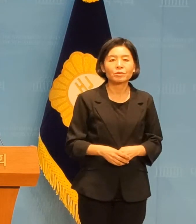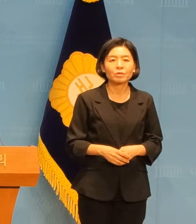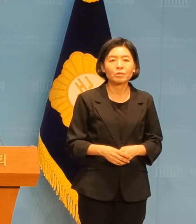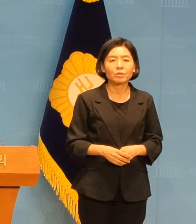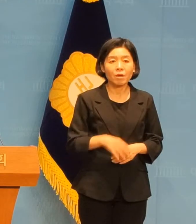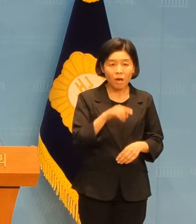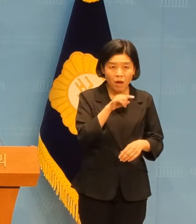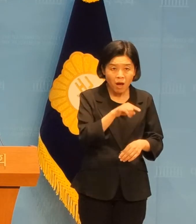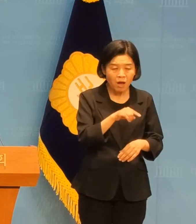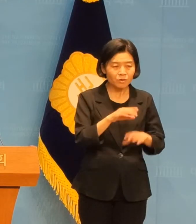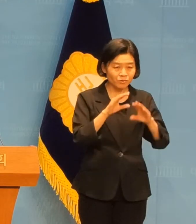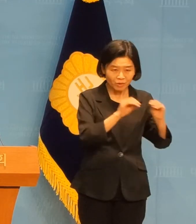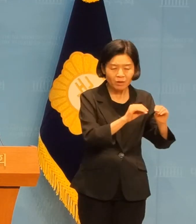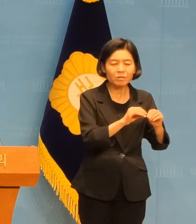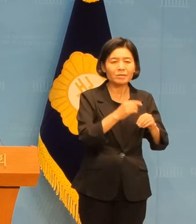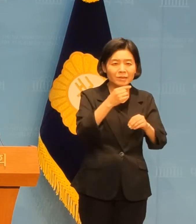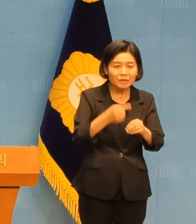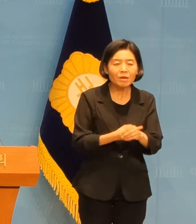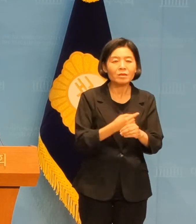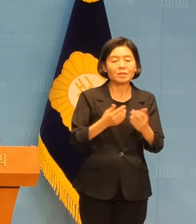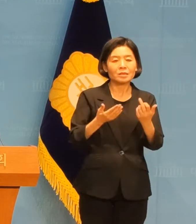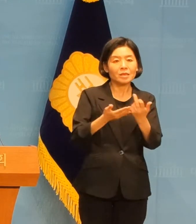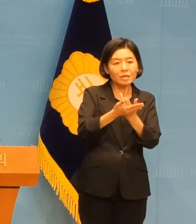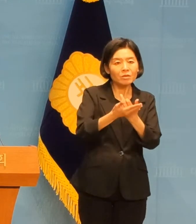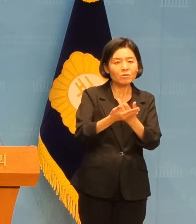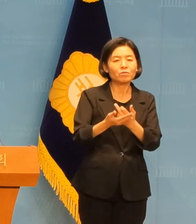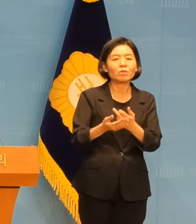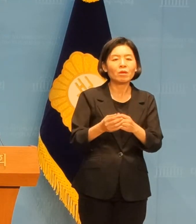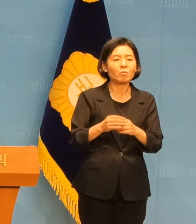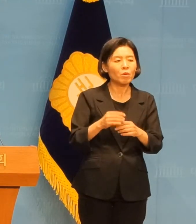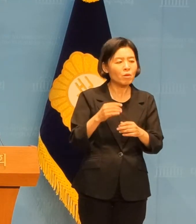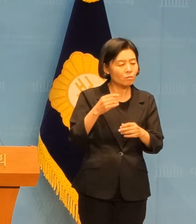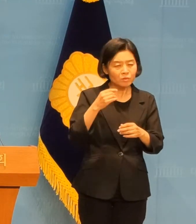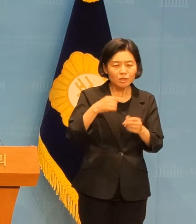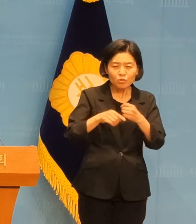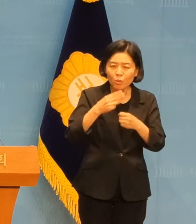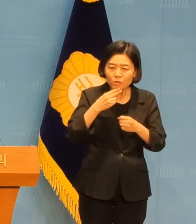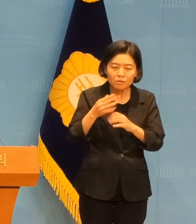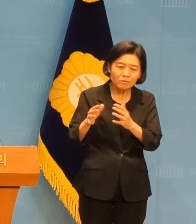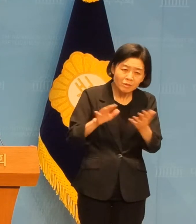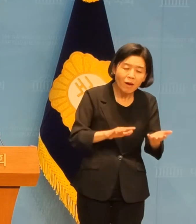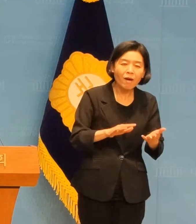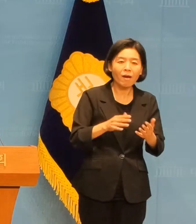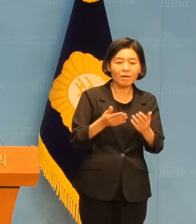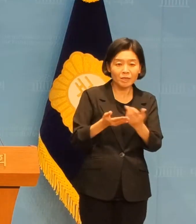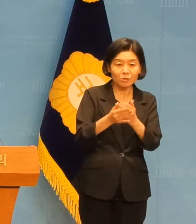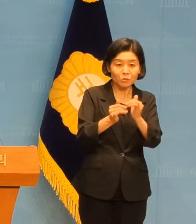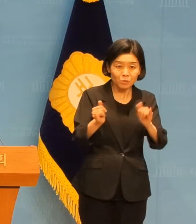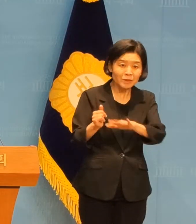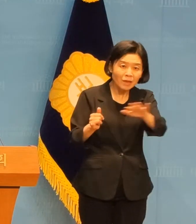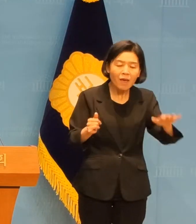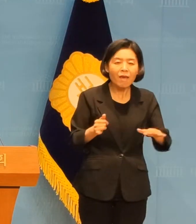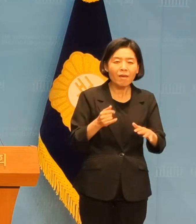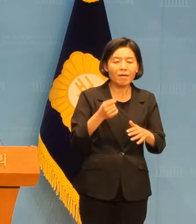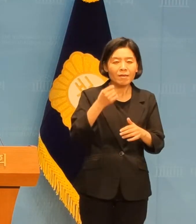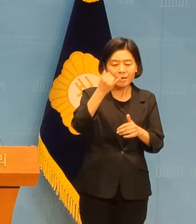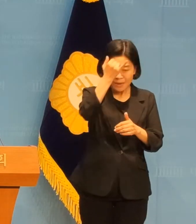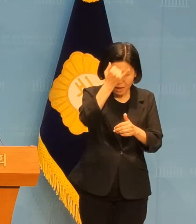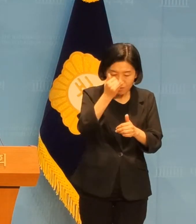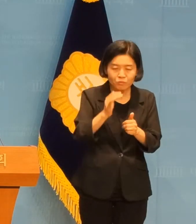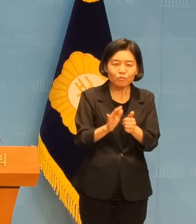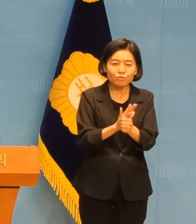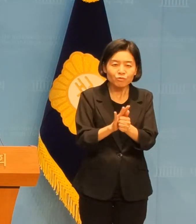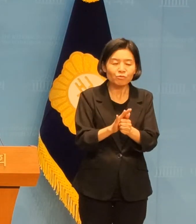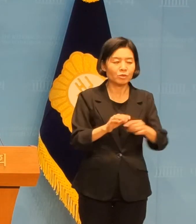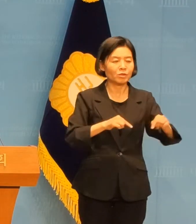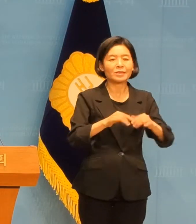그것만이 아무런 죄 없이 희생된 제주 영령과 제주 도민에 대한 최소한의 예의이자 정치인의 책임